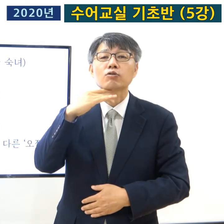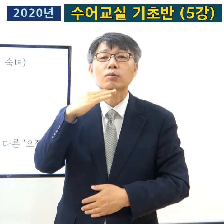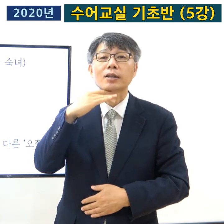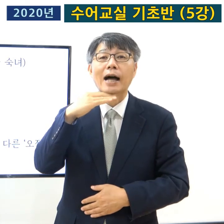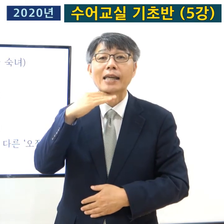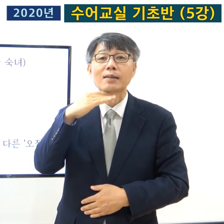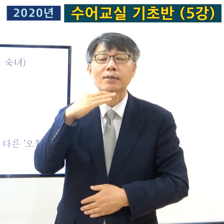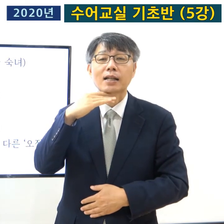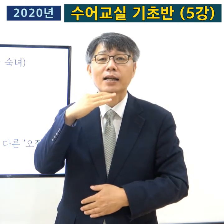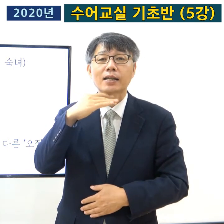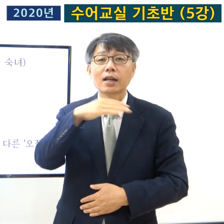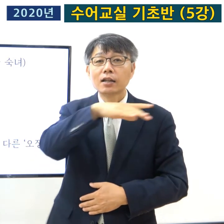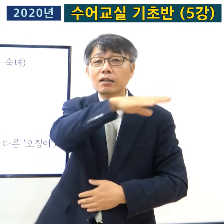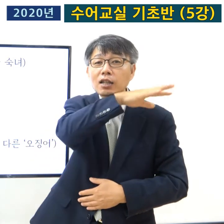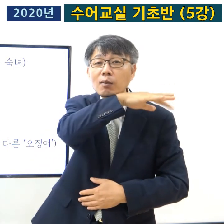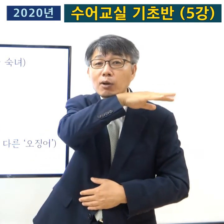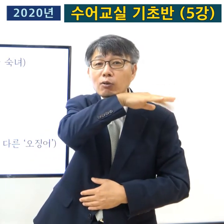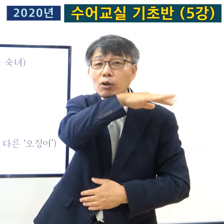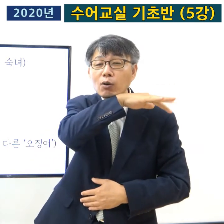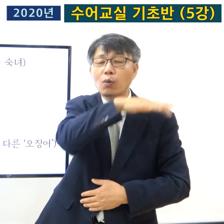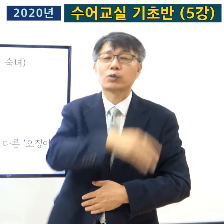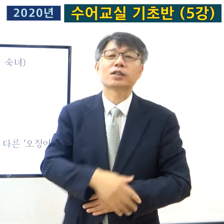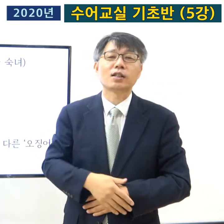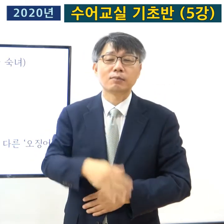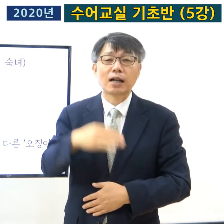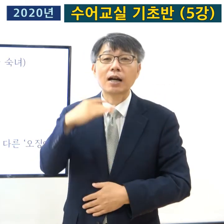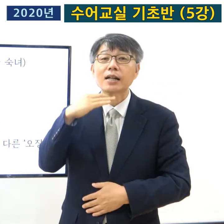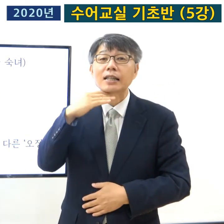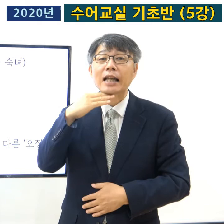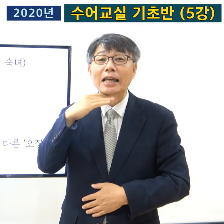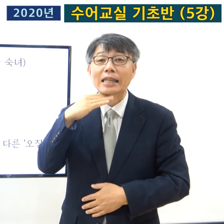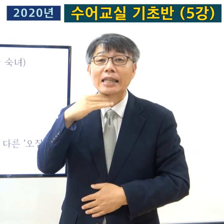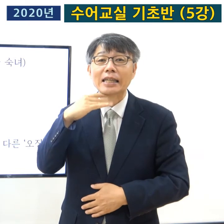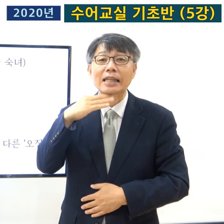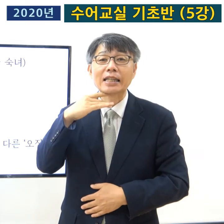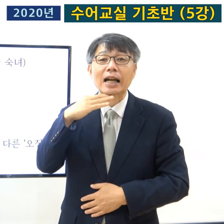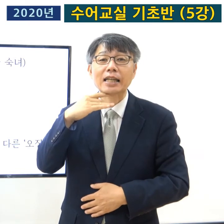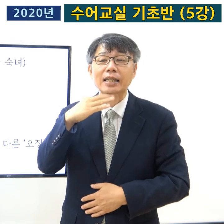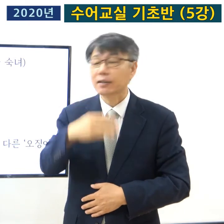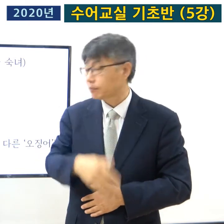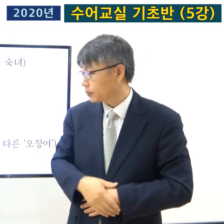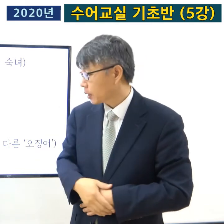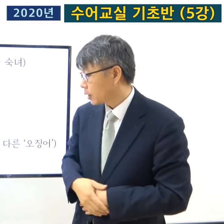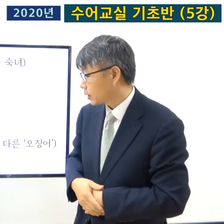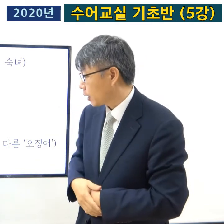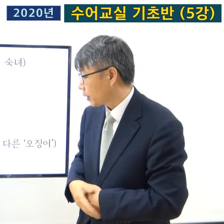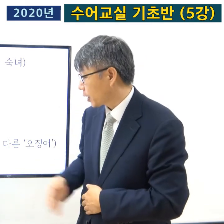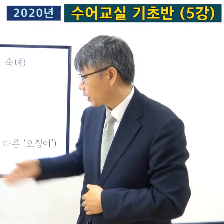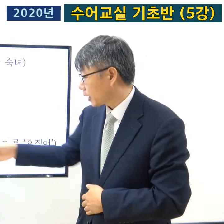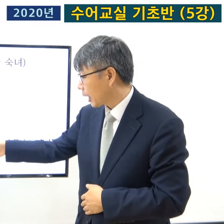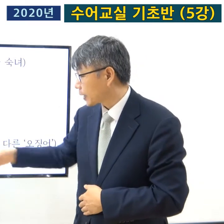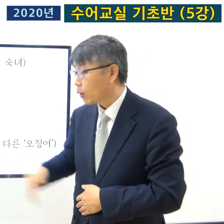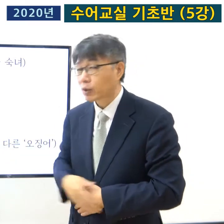주시면 나이입니다. 나이. 이렇게 하면 뭐라고요? 오징어입니다. 나이. 그 다음에